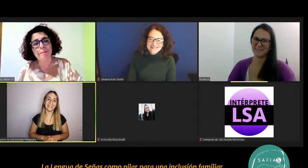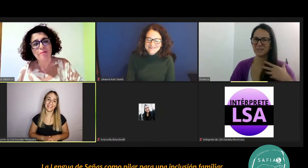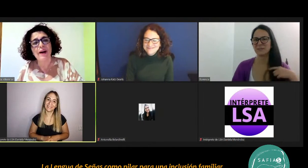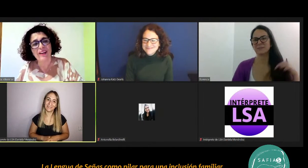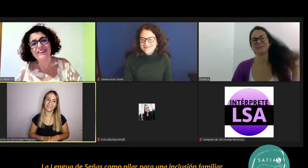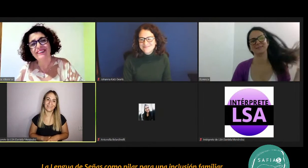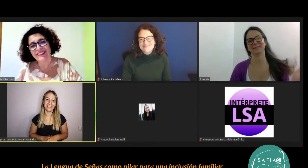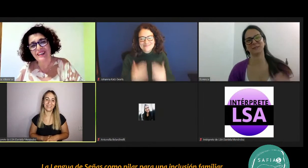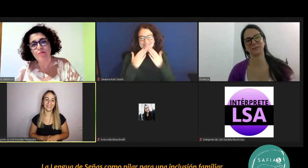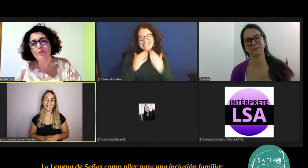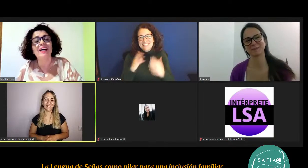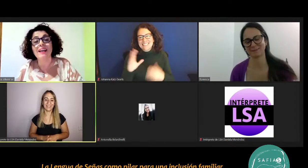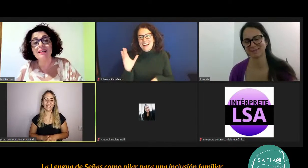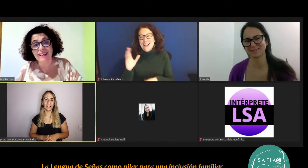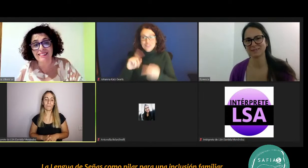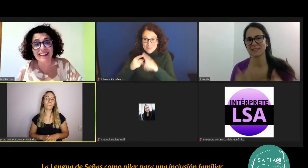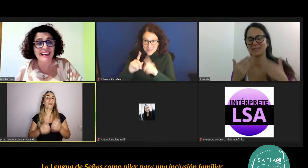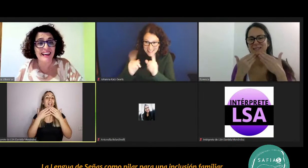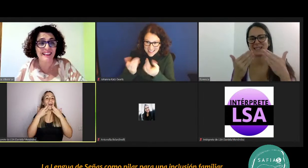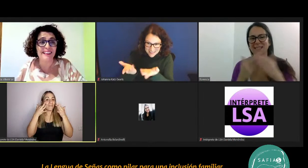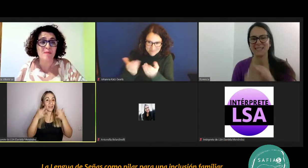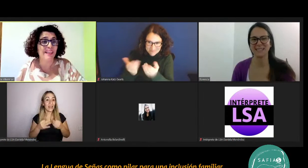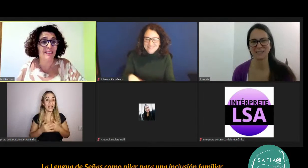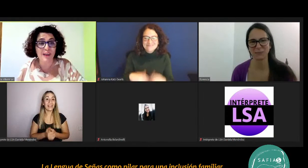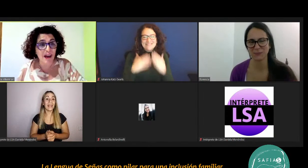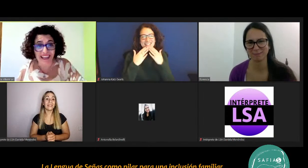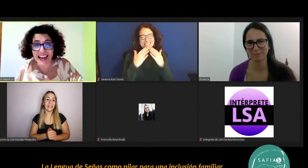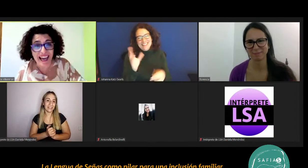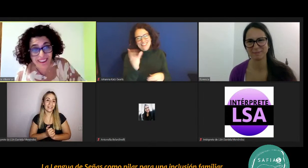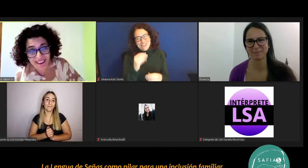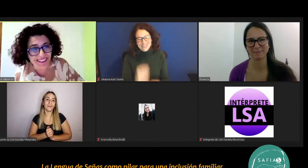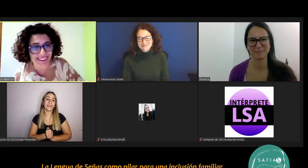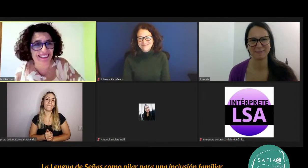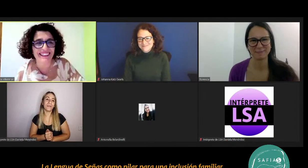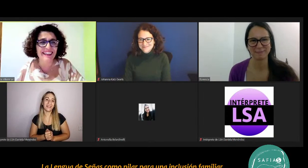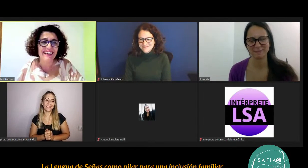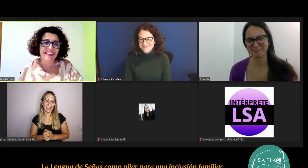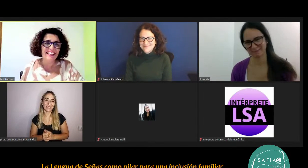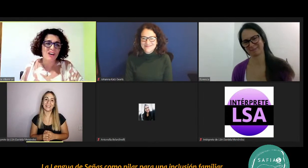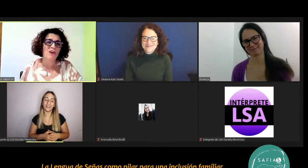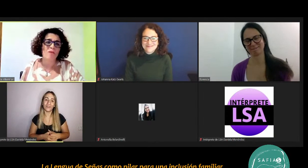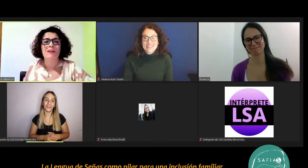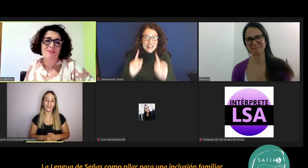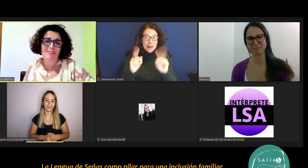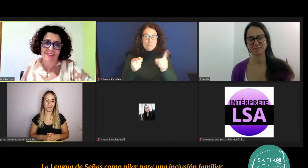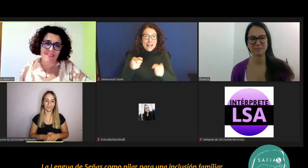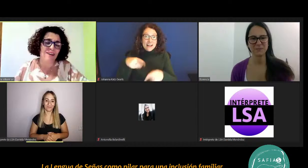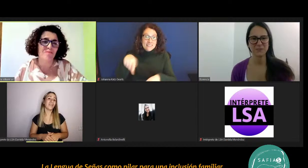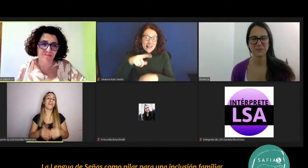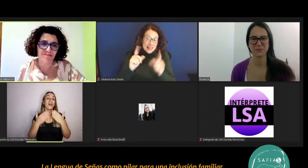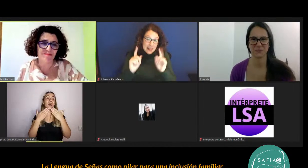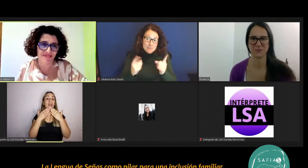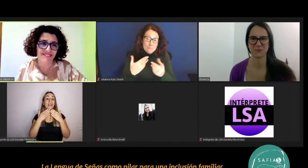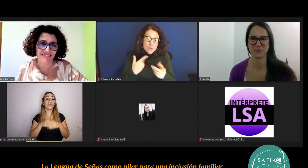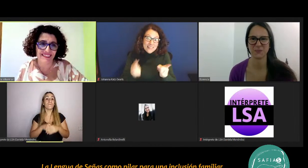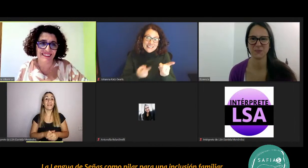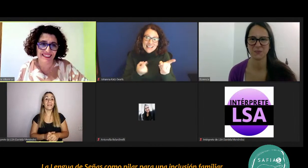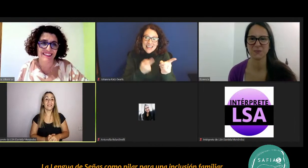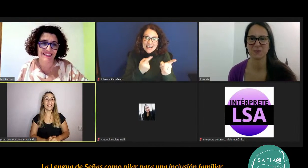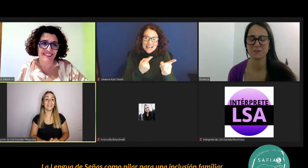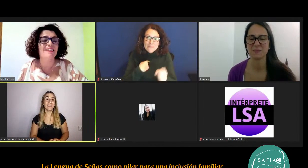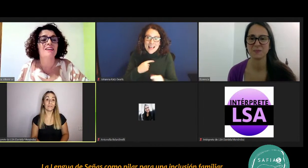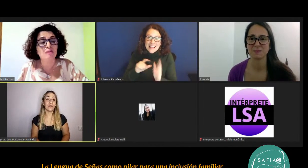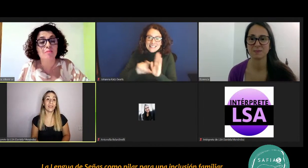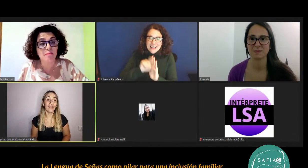Gracias. Bueno, muchas gracias, que terminen todas bien el año. Gracias, y nos volveremos a ver.